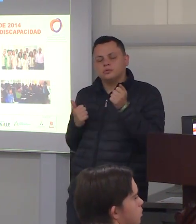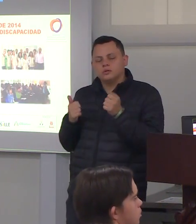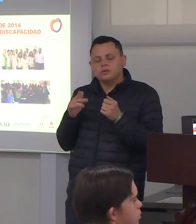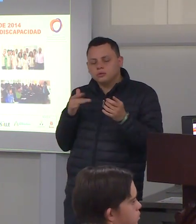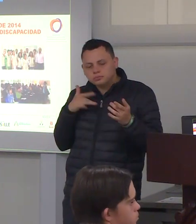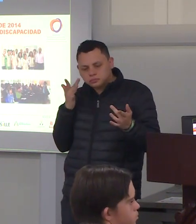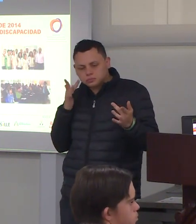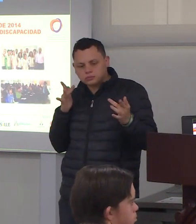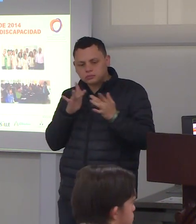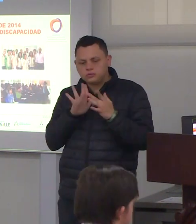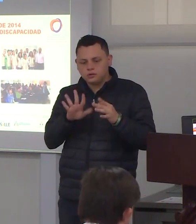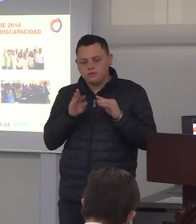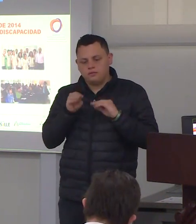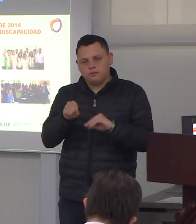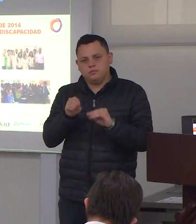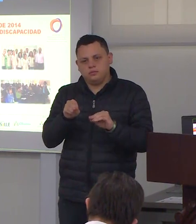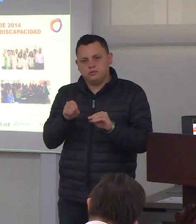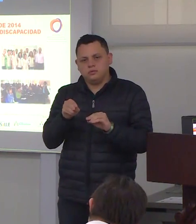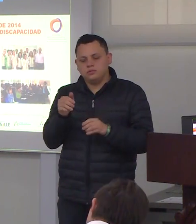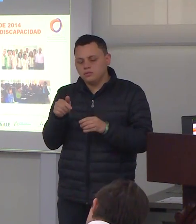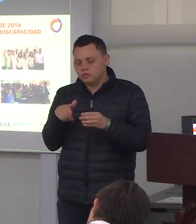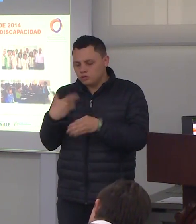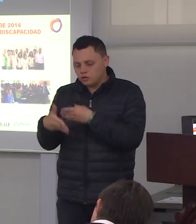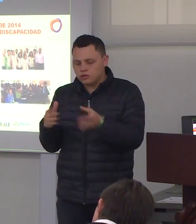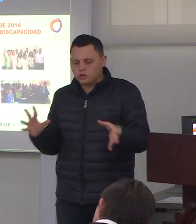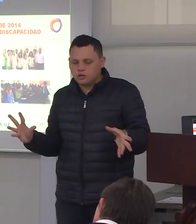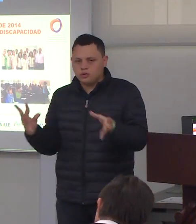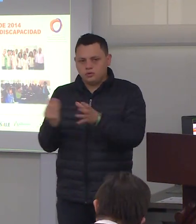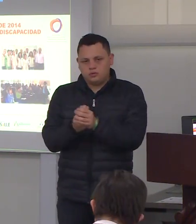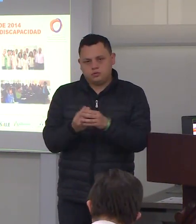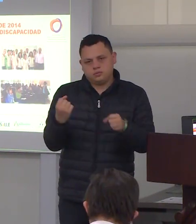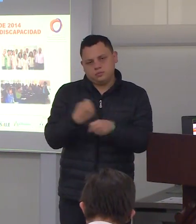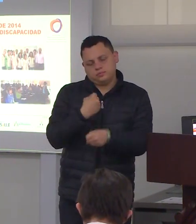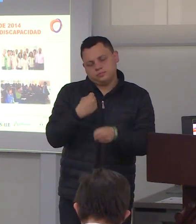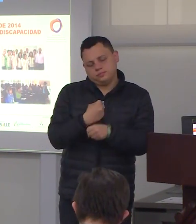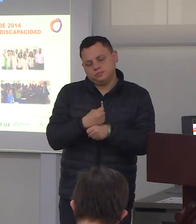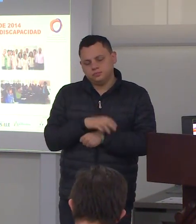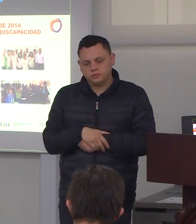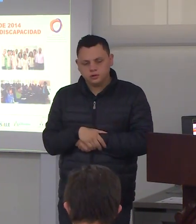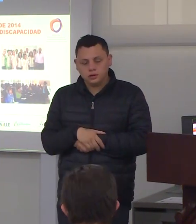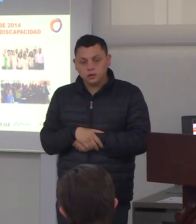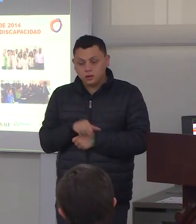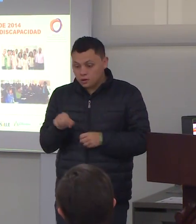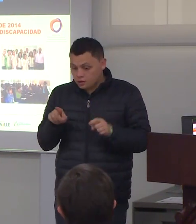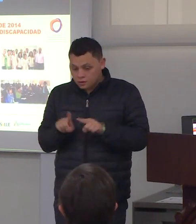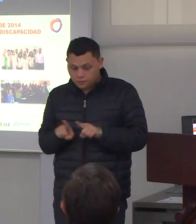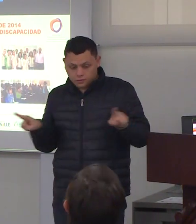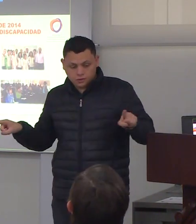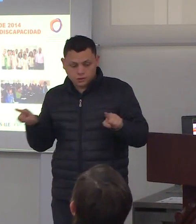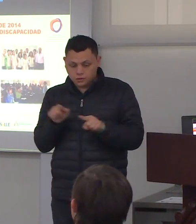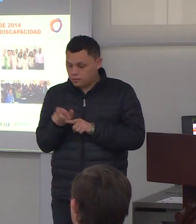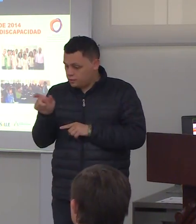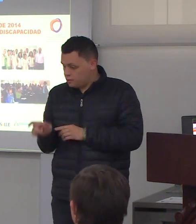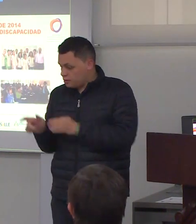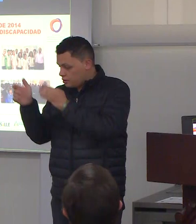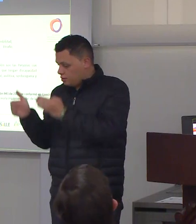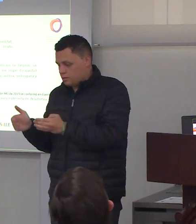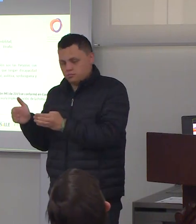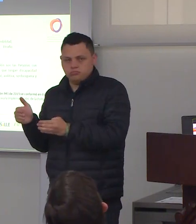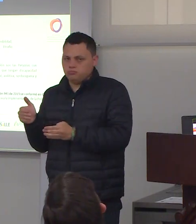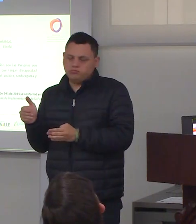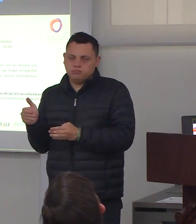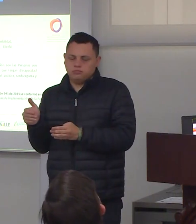pertinencia de esta formación en la inclusión laboral y, pues, no debe ser diferente para la población con discapacidad.